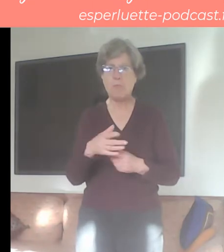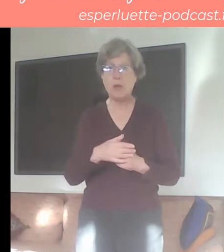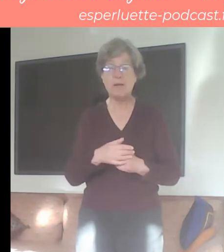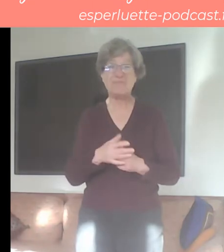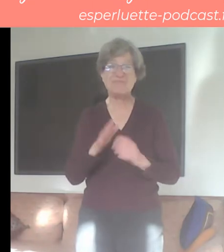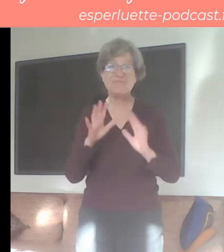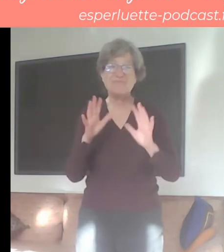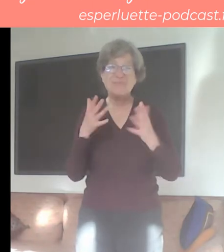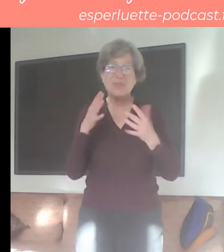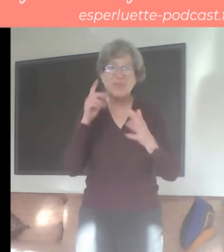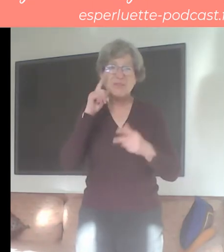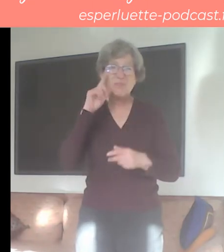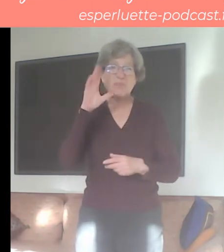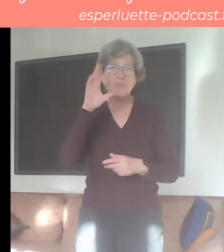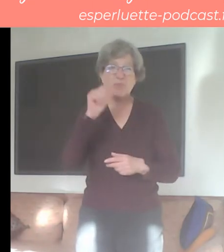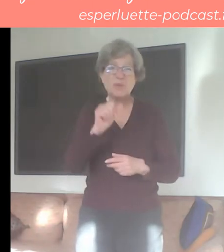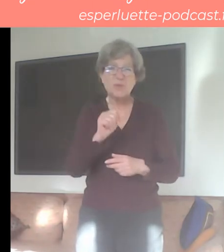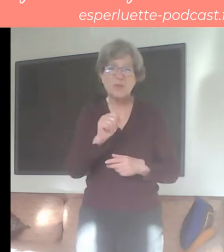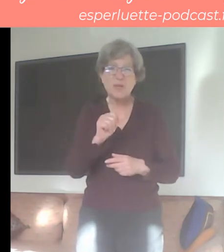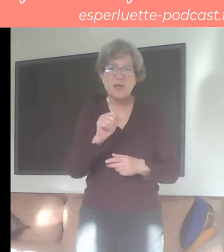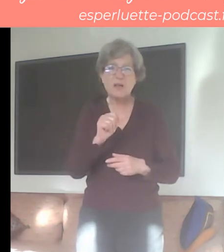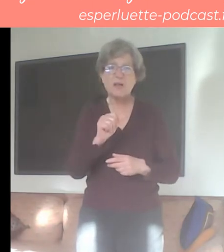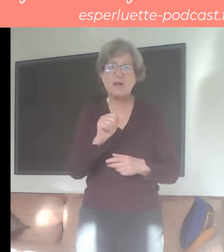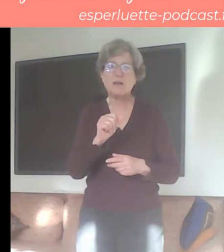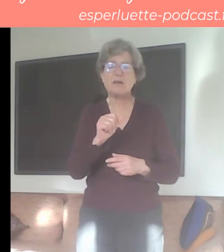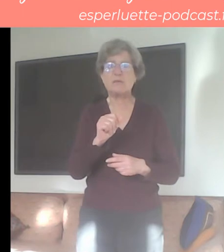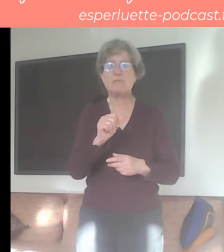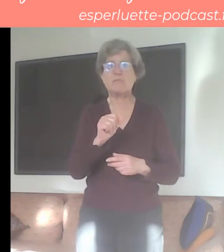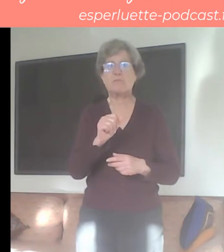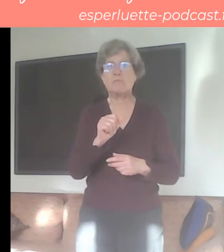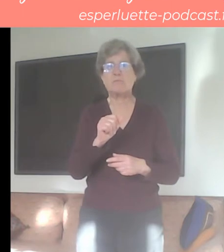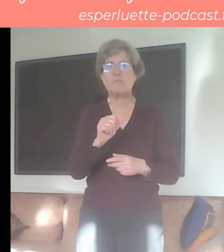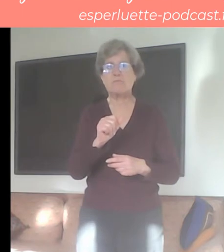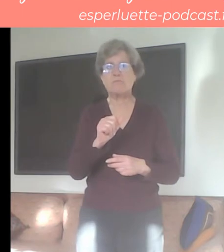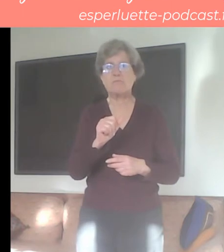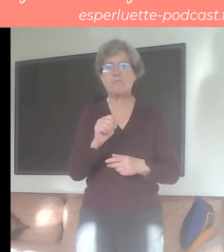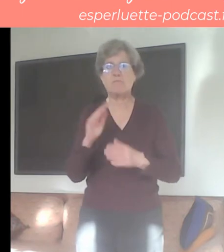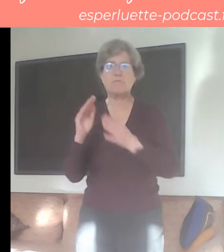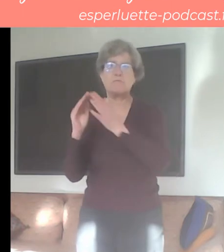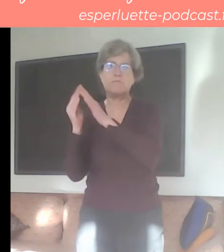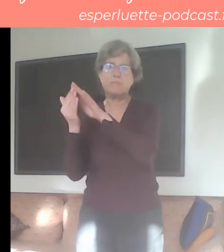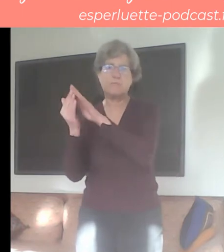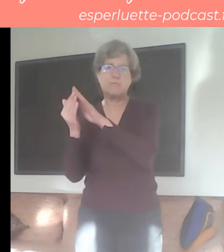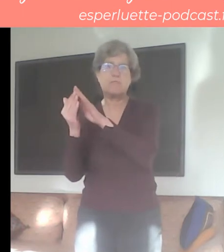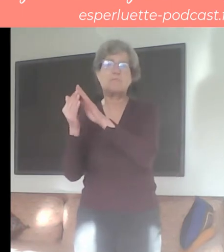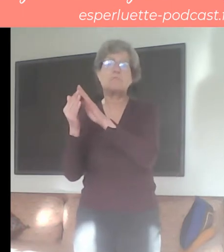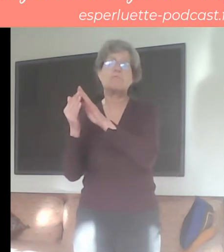qui depuis s'est suicidé d'ailleurs, qui était beaucoup plus jeune que moi, qu'on a attaché la nuit dans un jardin à un arbre toute la